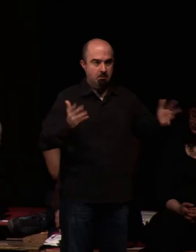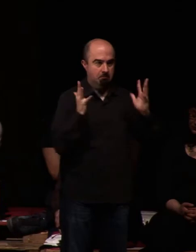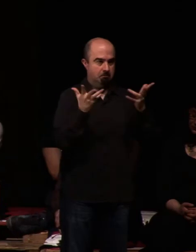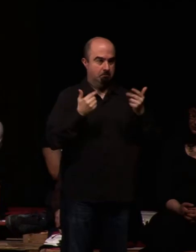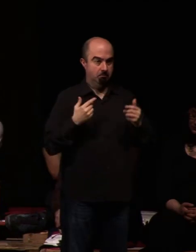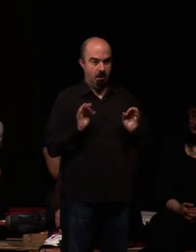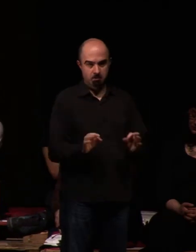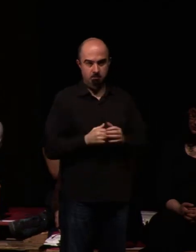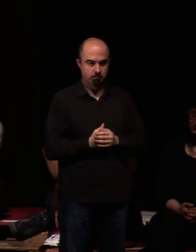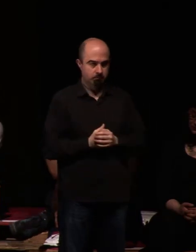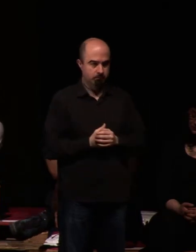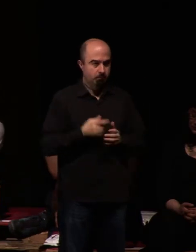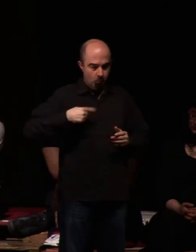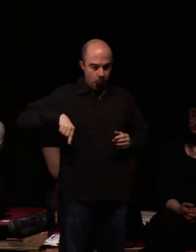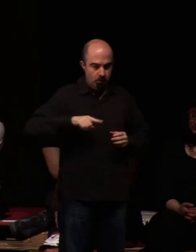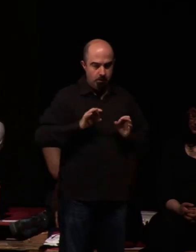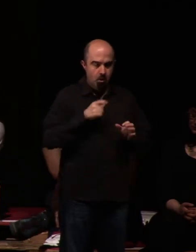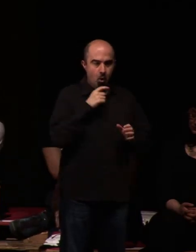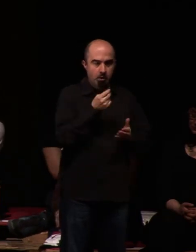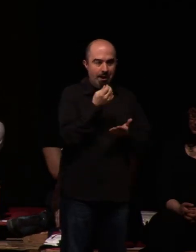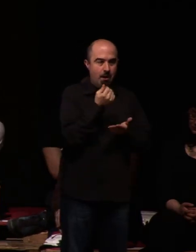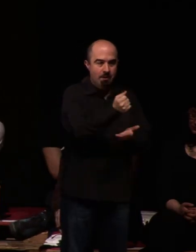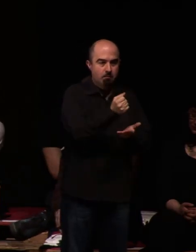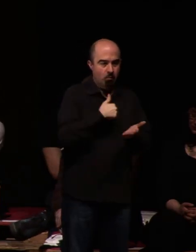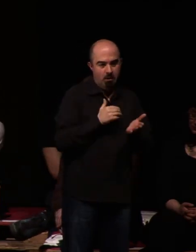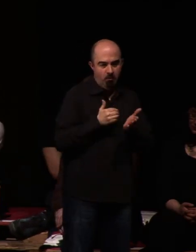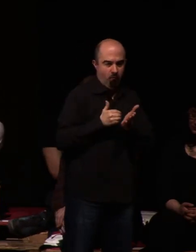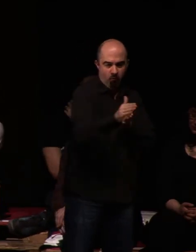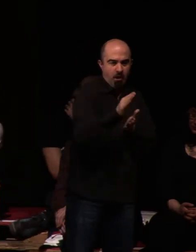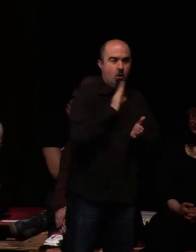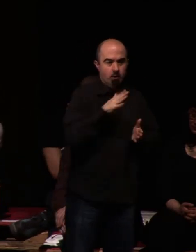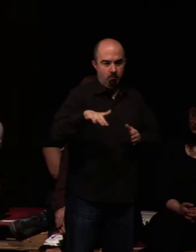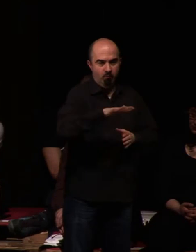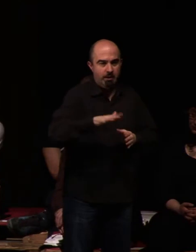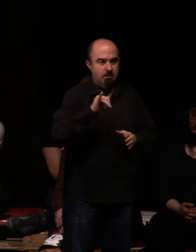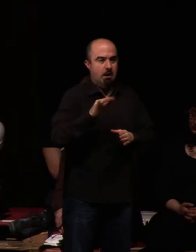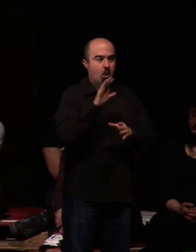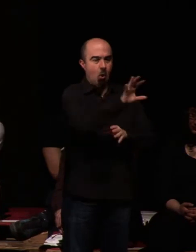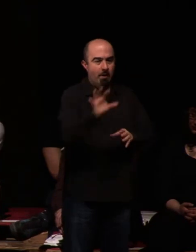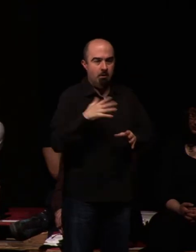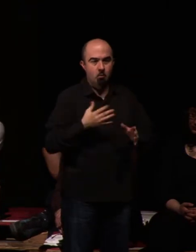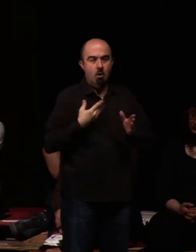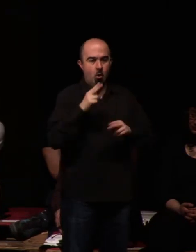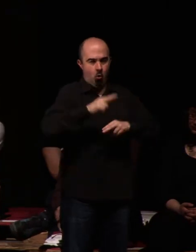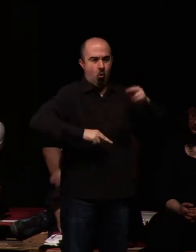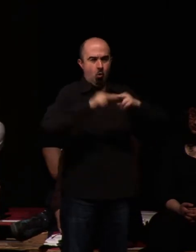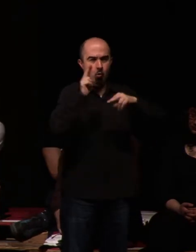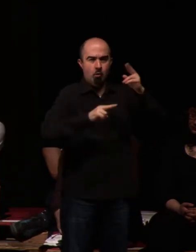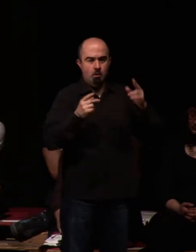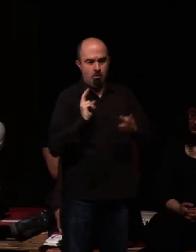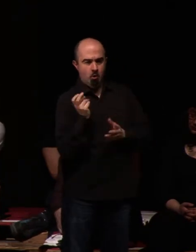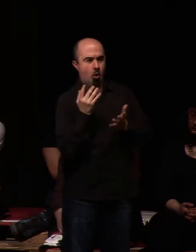eficàcia. Som també, òbviament, aquell capitalisme que estem destituint als nostres barris i a les nostres comarques amb la construcció reiterada